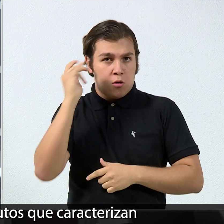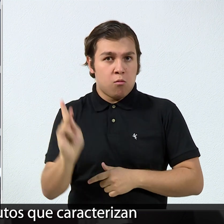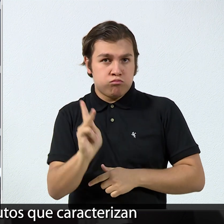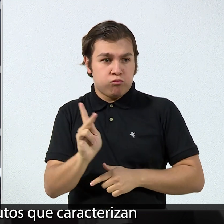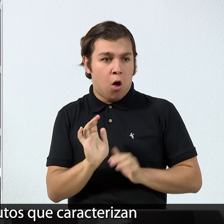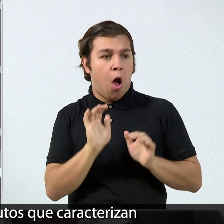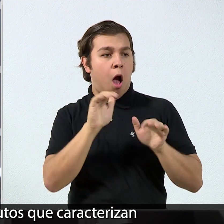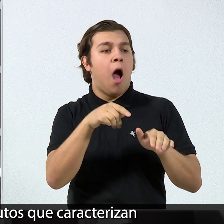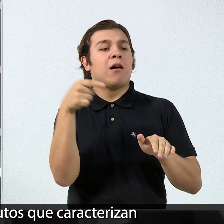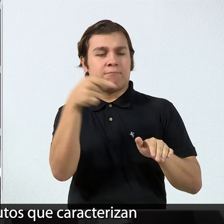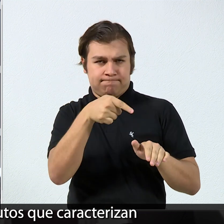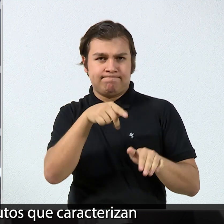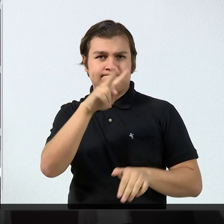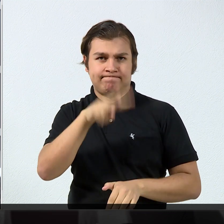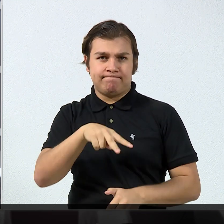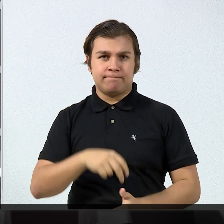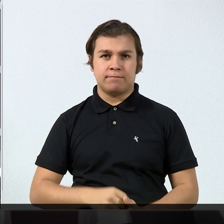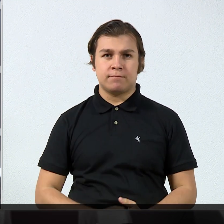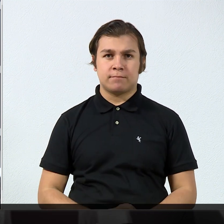indígenas.